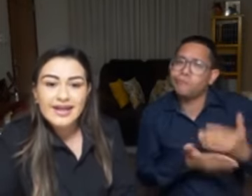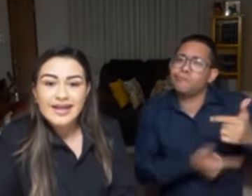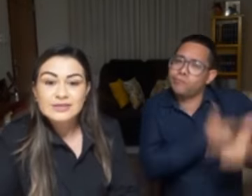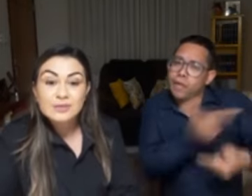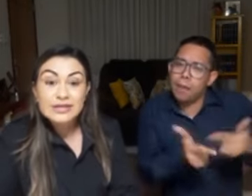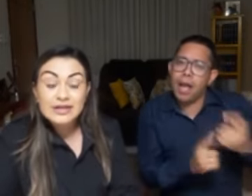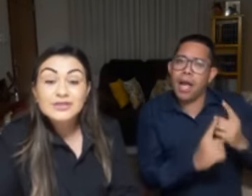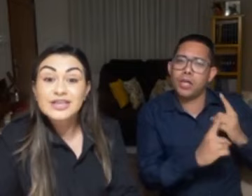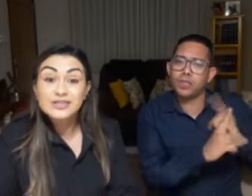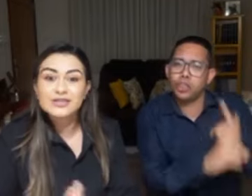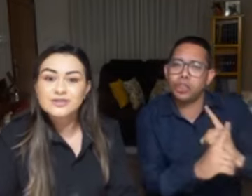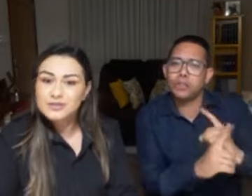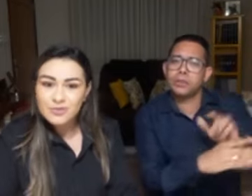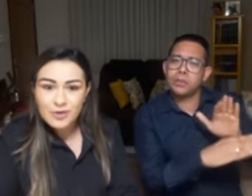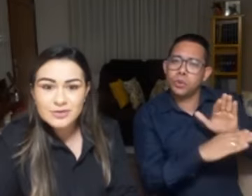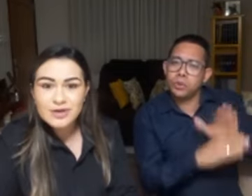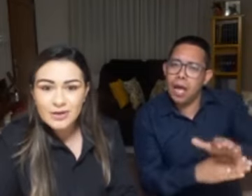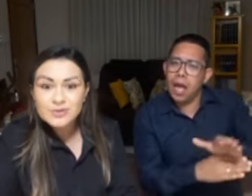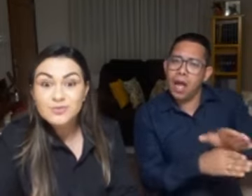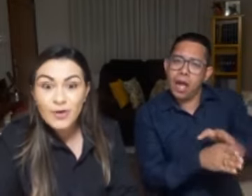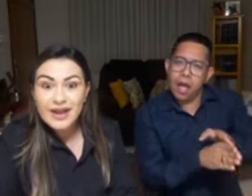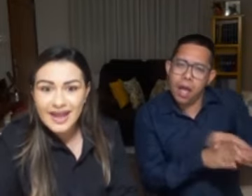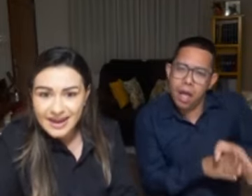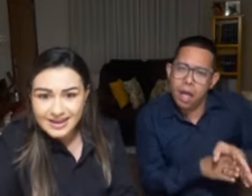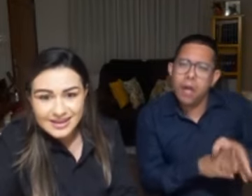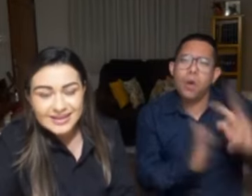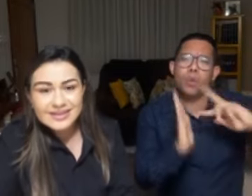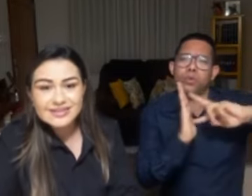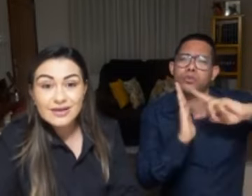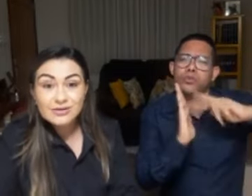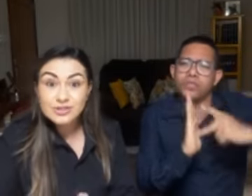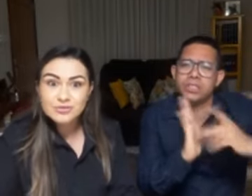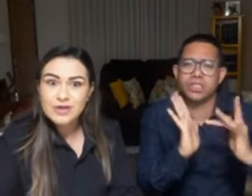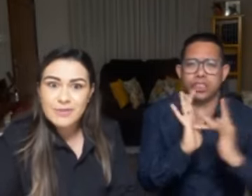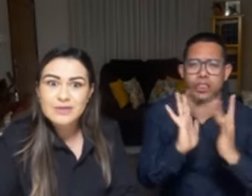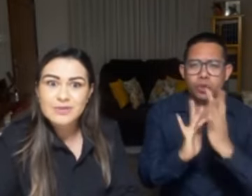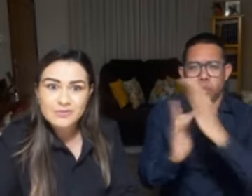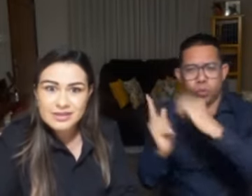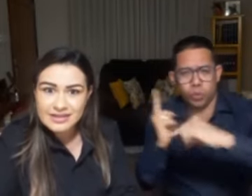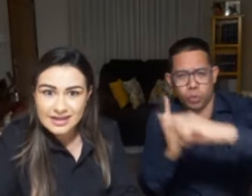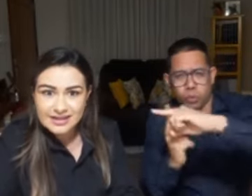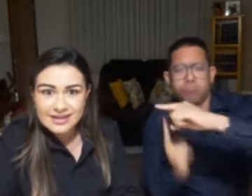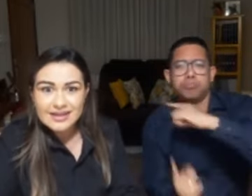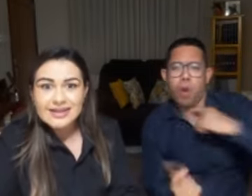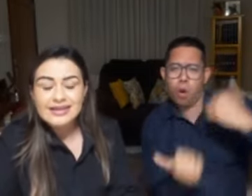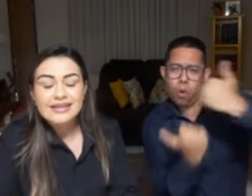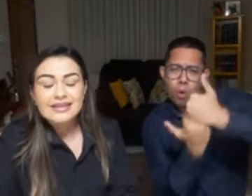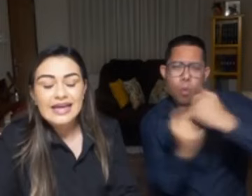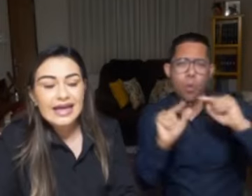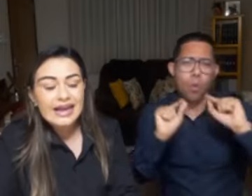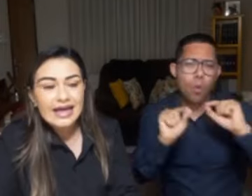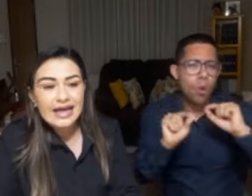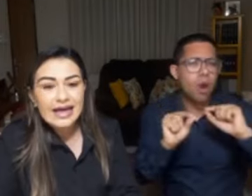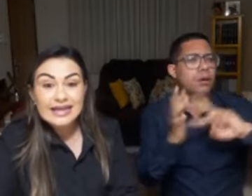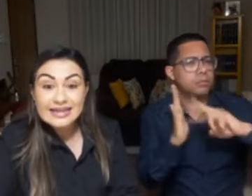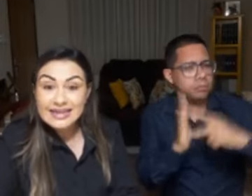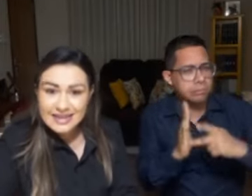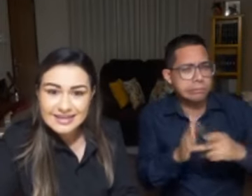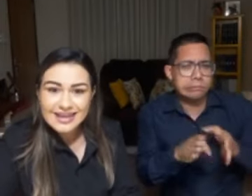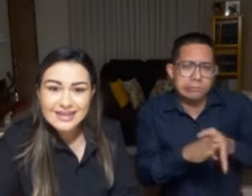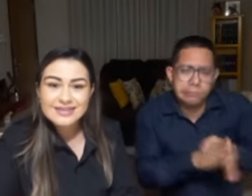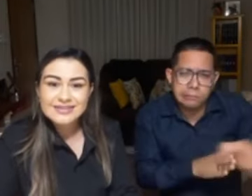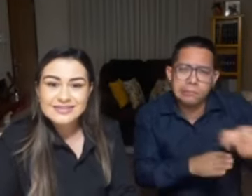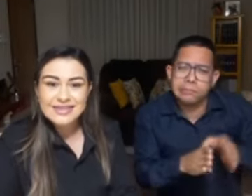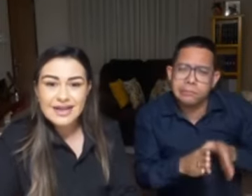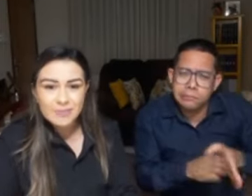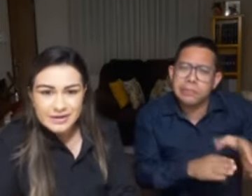ela, explicando que Jesus tinha morrido na cruz por ela, e que Deus tinha um chamado para a vida dela, e que ela iria,